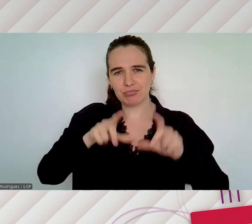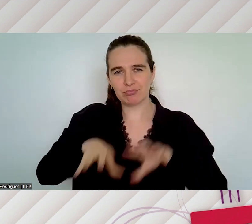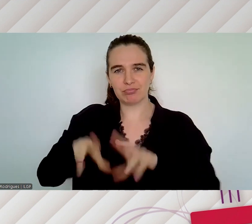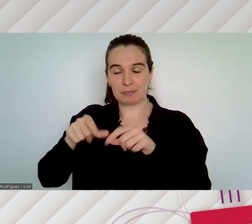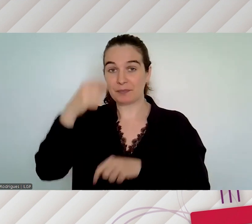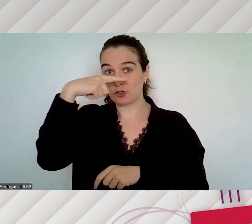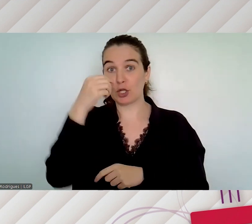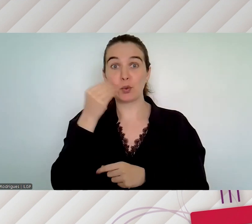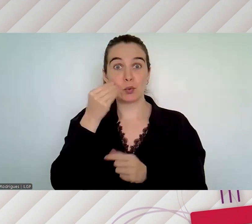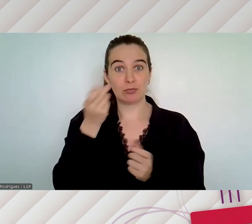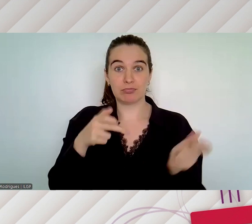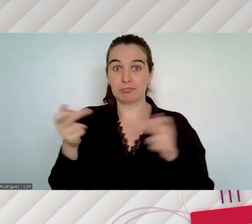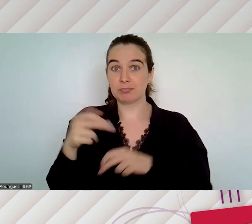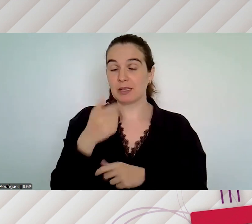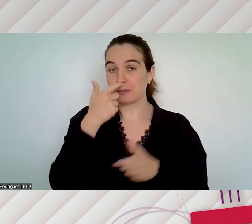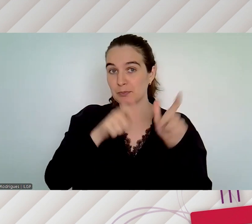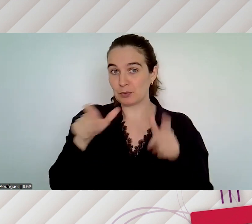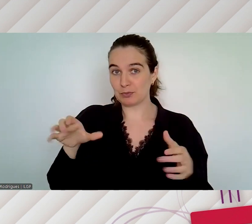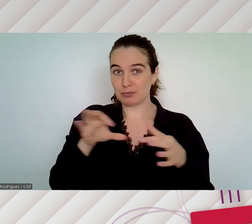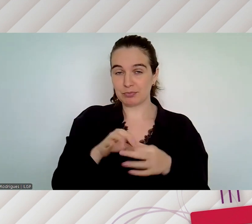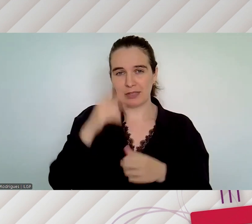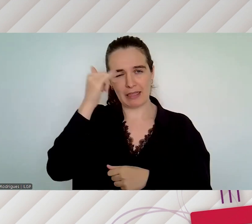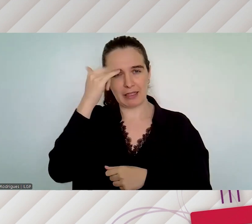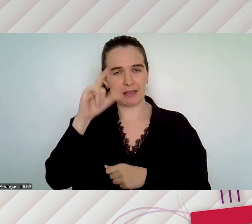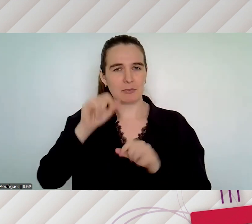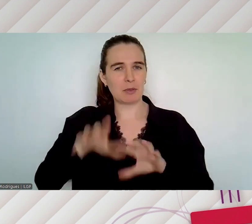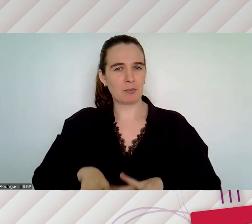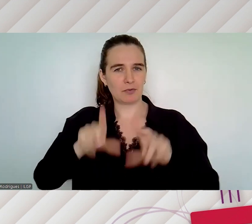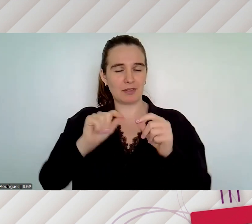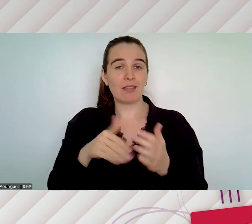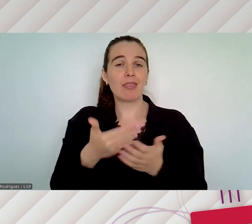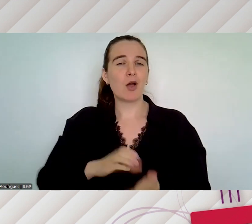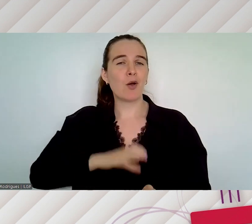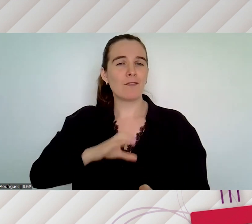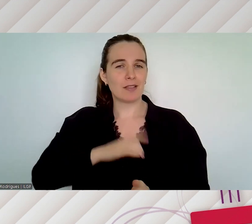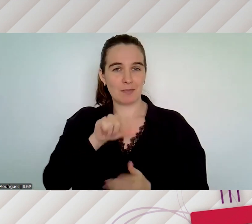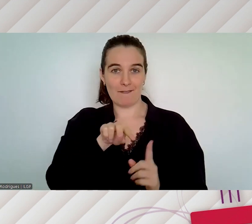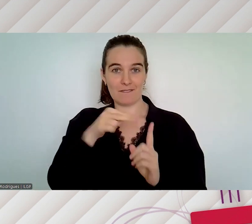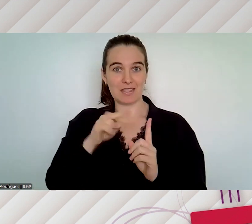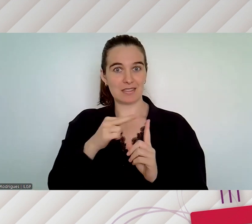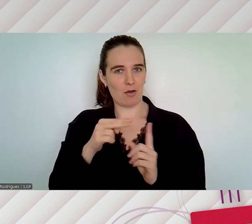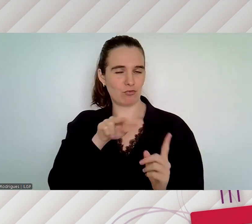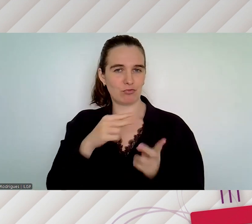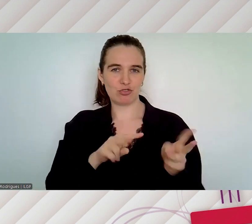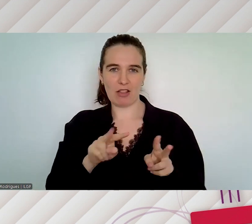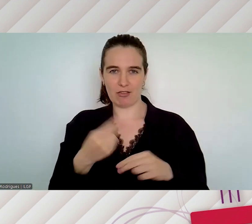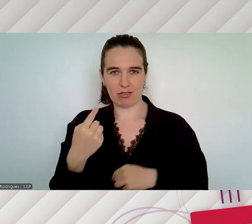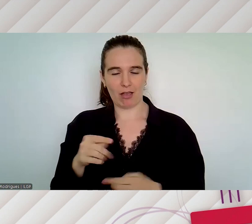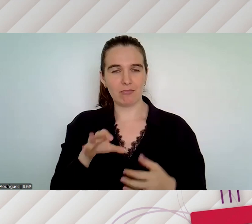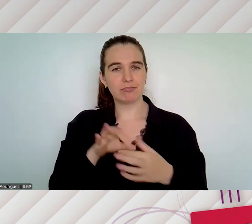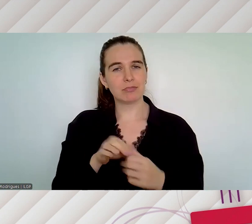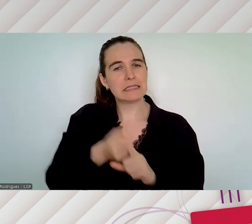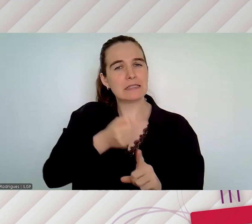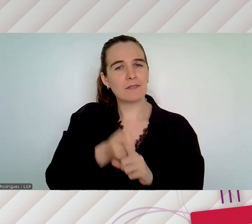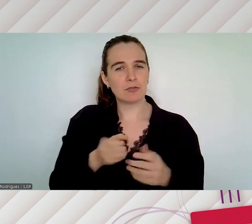pessoas, ideias e progresso e que se projeta com confiança e visão estratégica para os desafios futuros da administração pública. E